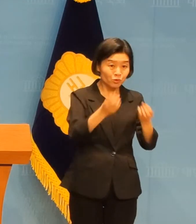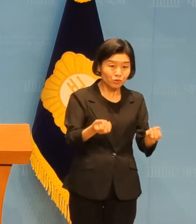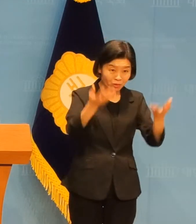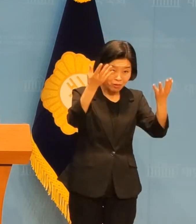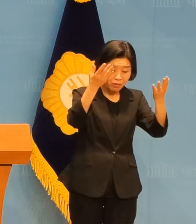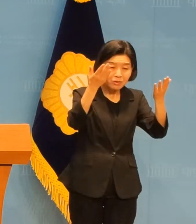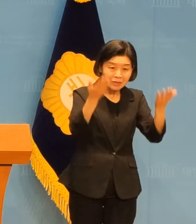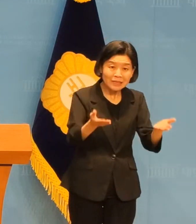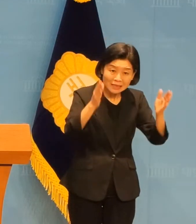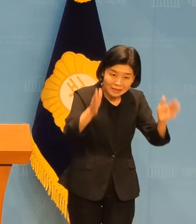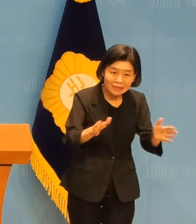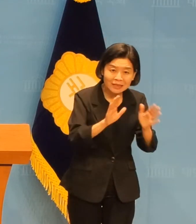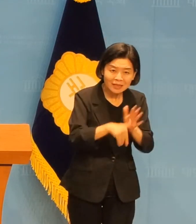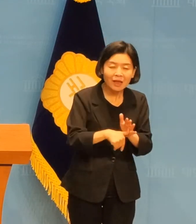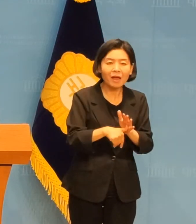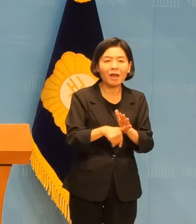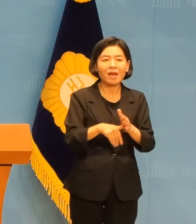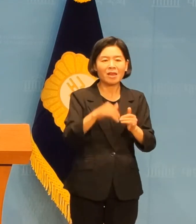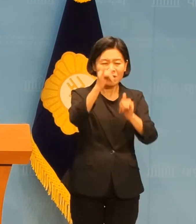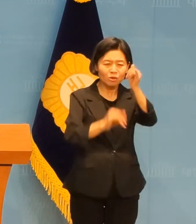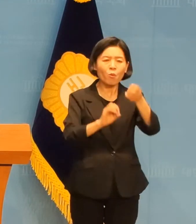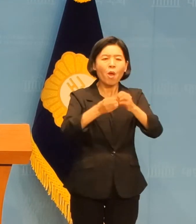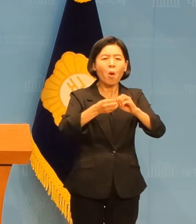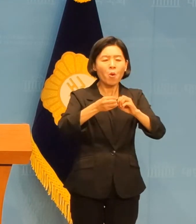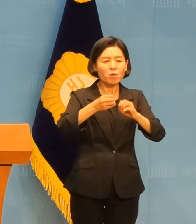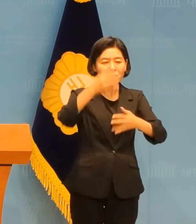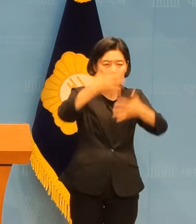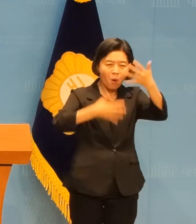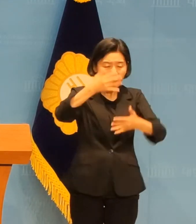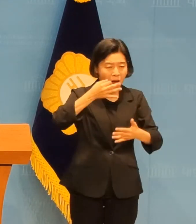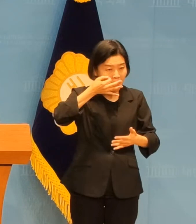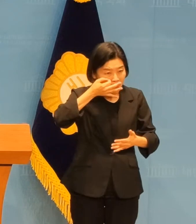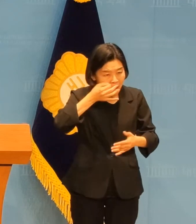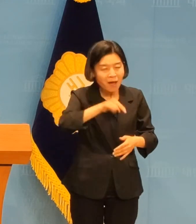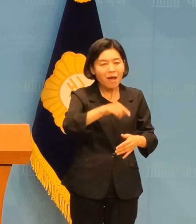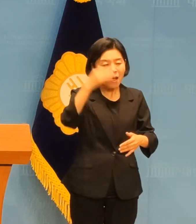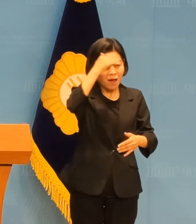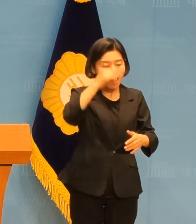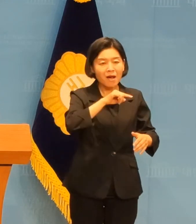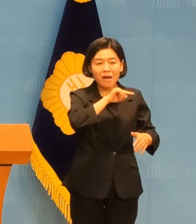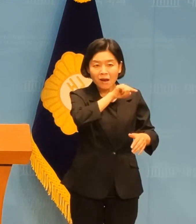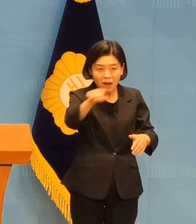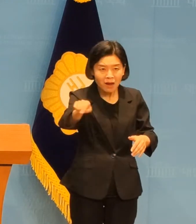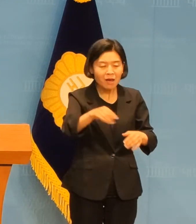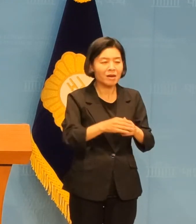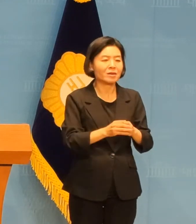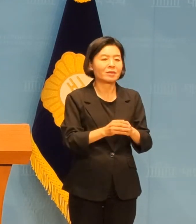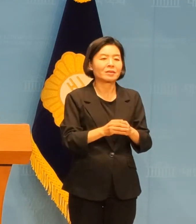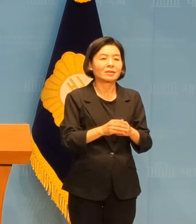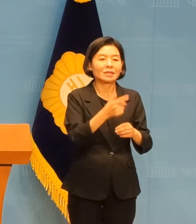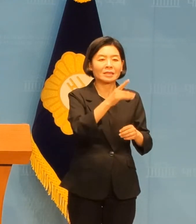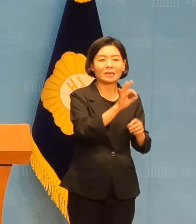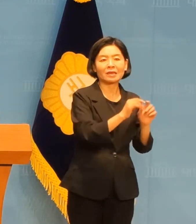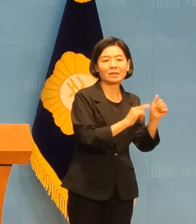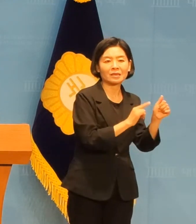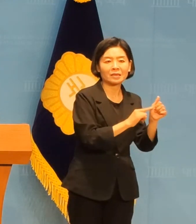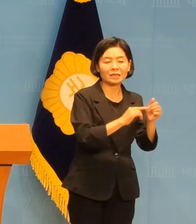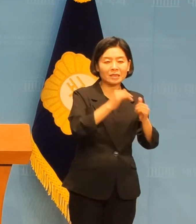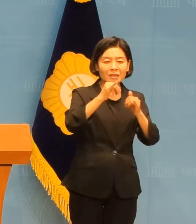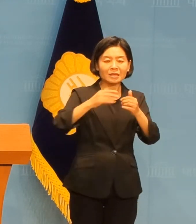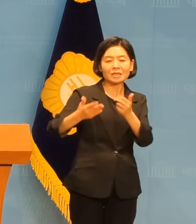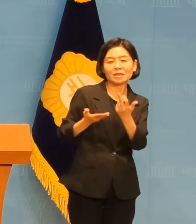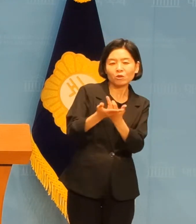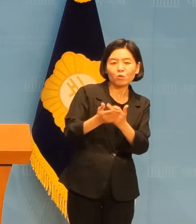강행하며 제주도민은 물론 우리 국민 모두의 아린 상처에 굵은 소금을 쑤셔댔던 장동혁 국민의힘